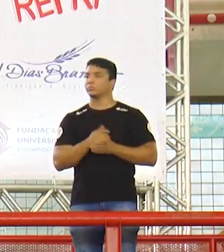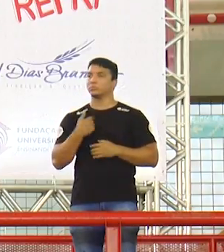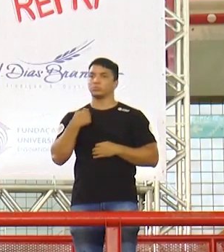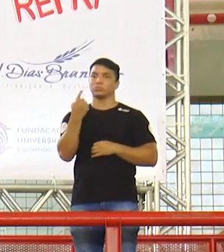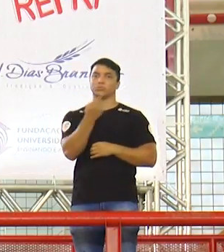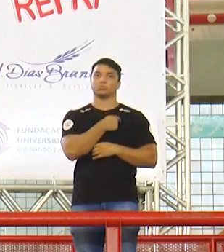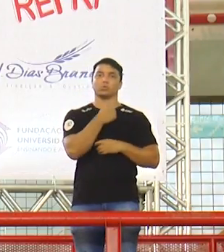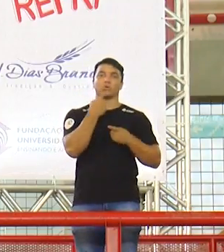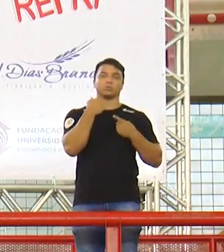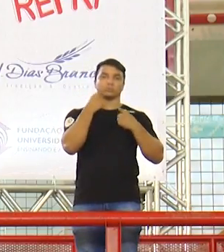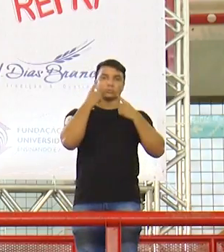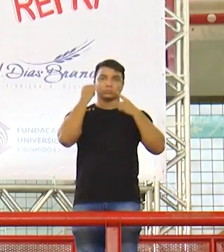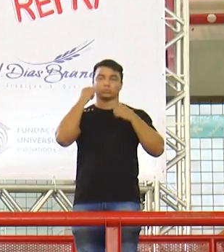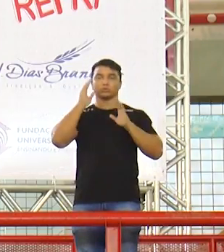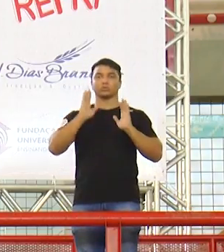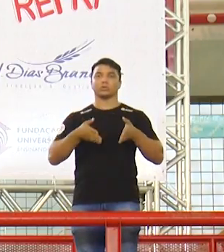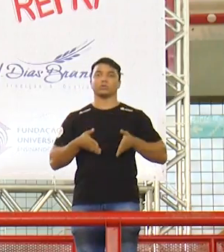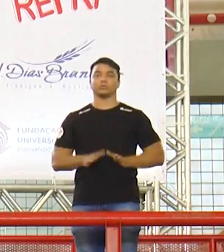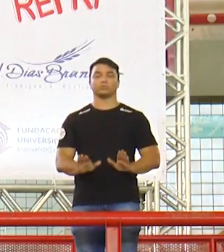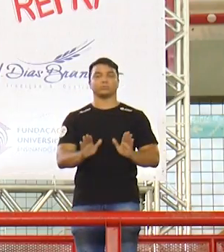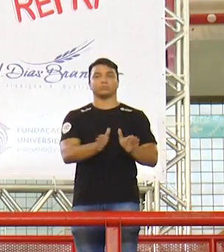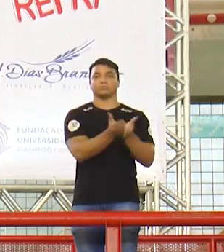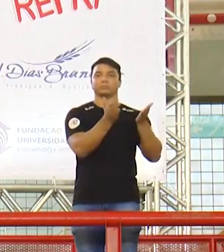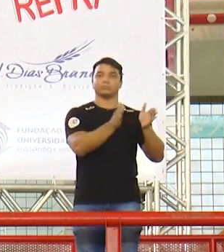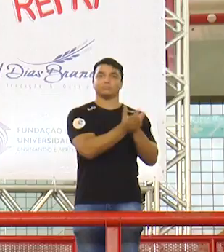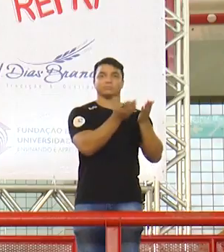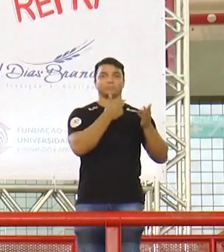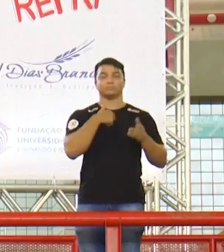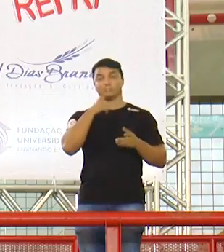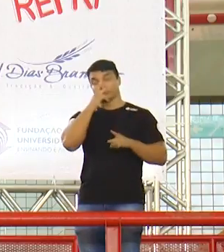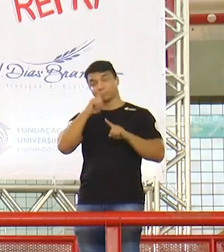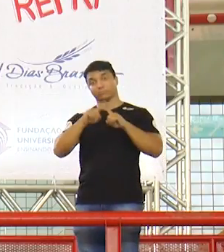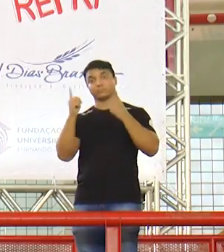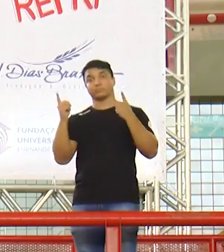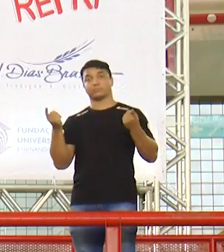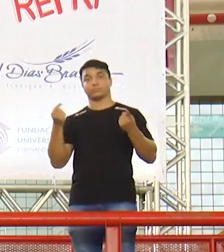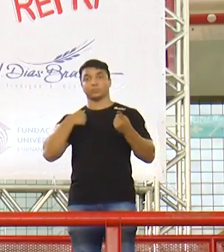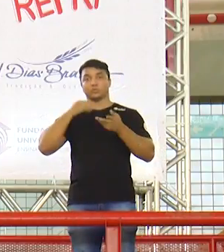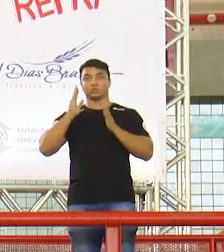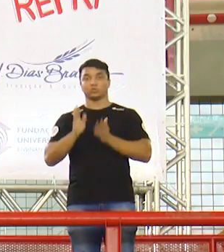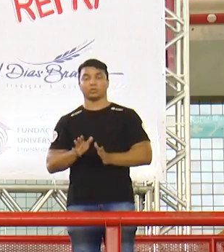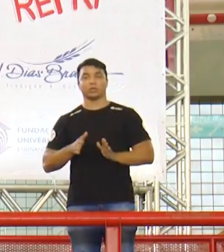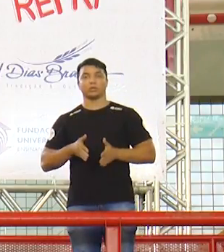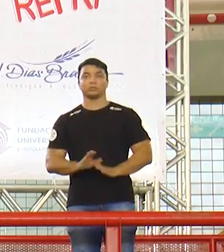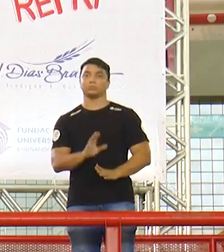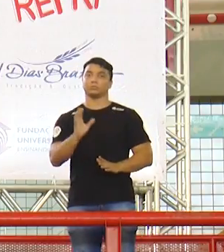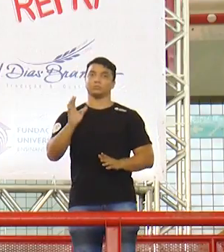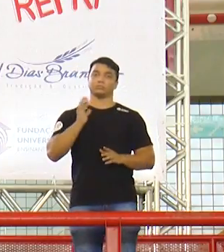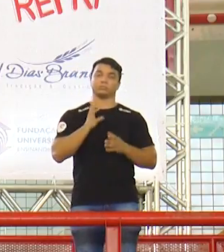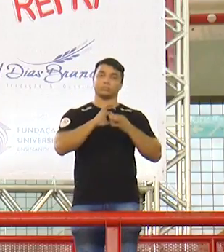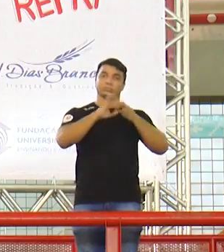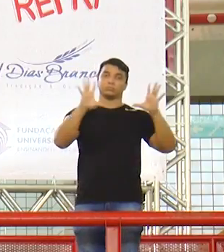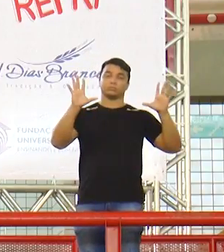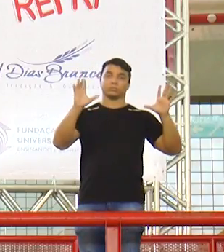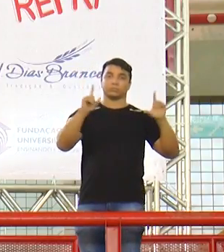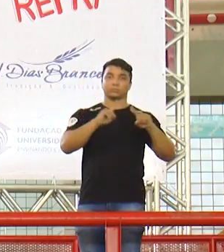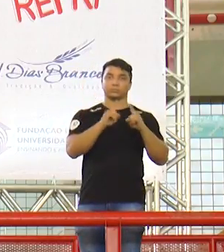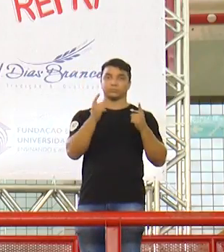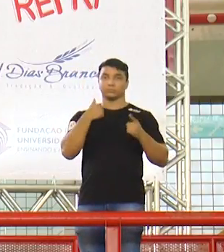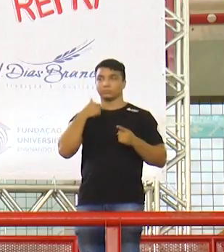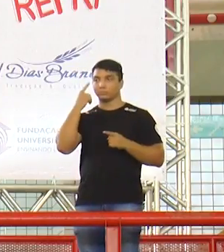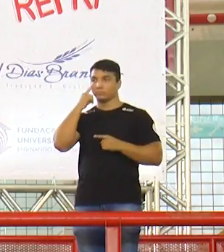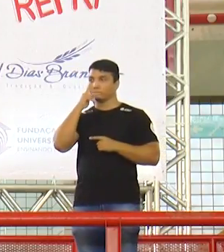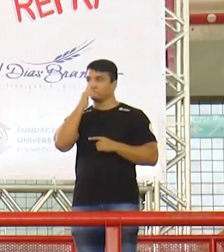Nós gatos já nascemos pobres, porém já nascemos livres.